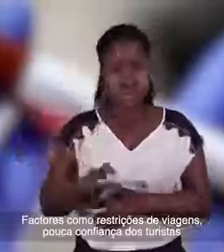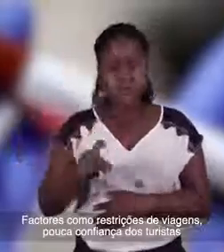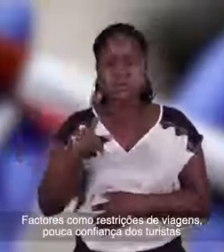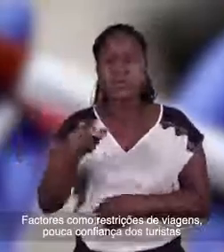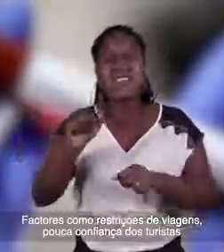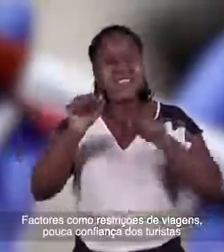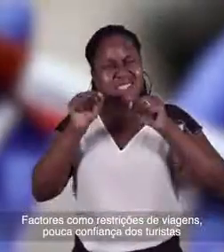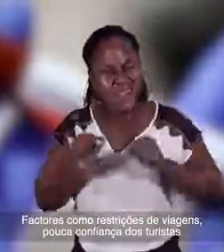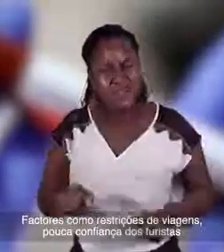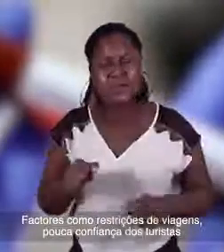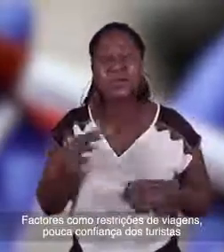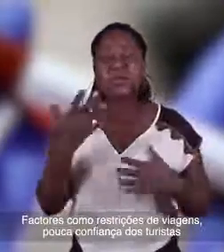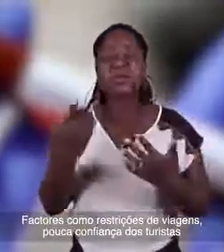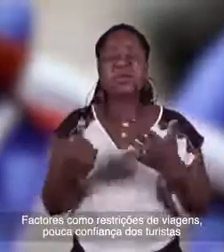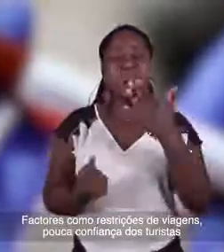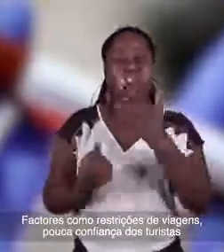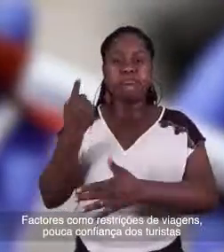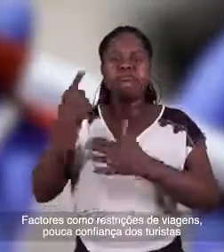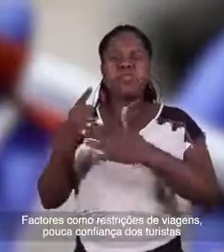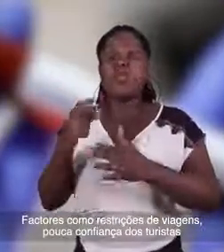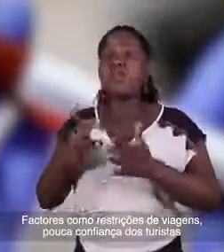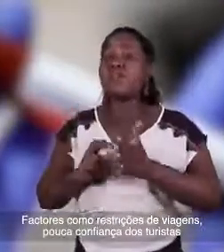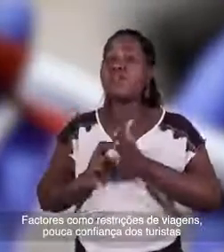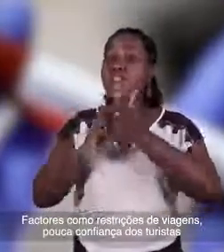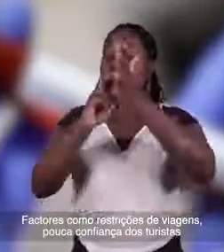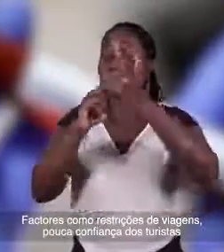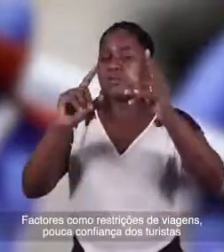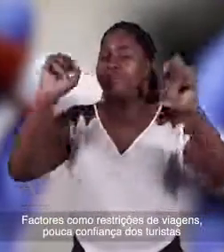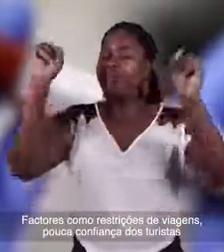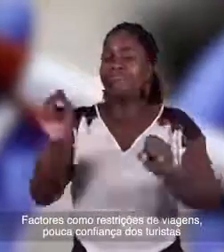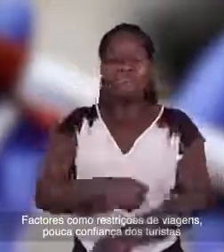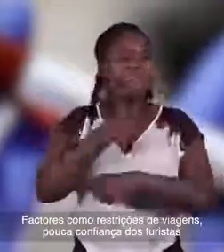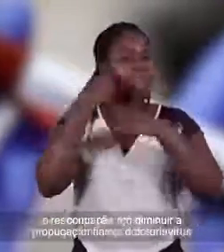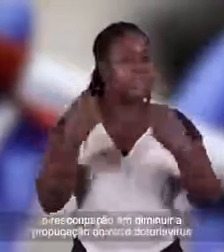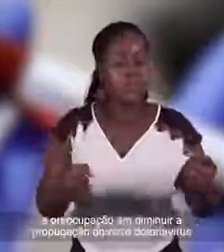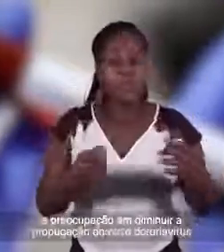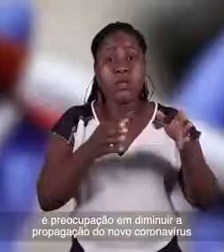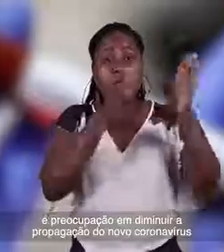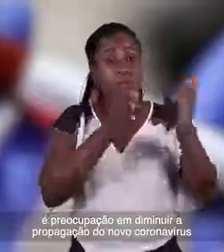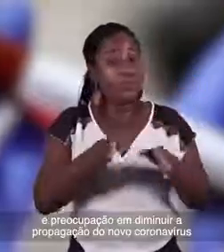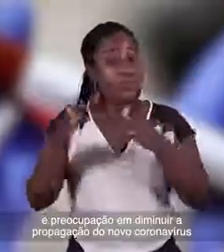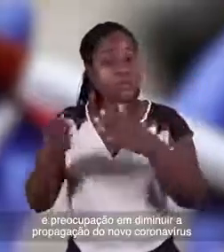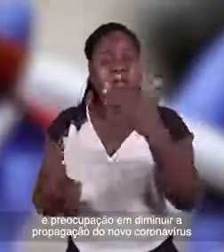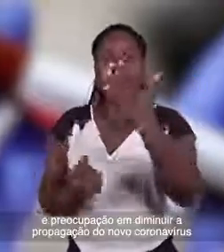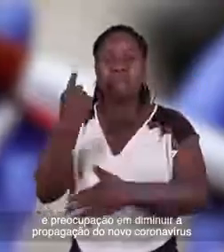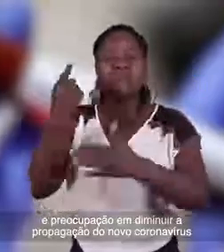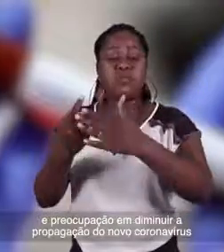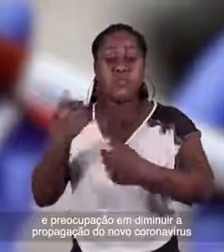como restrições de viagens, pouca confiança dos turistas e preocupação em diminuir